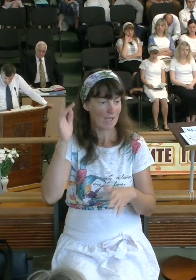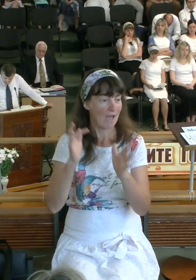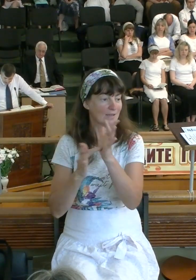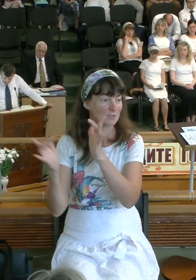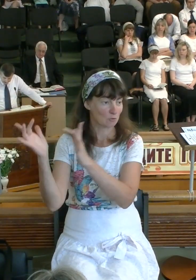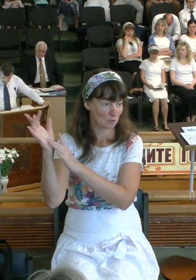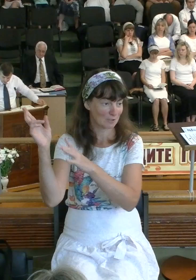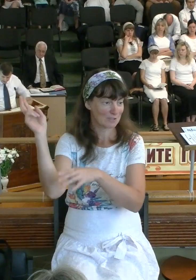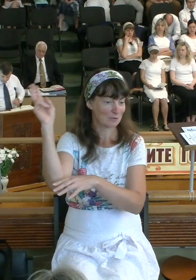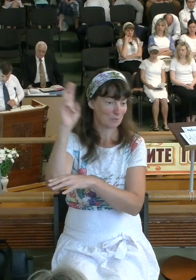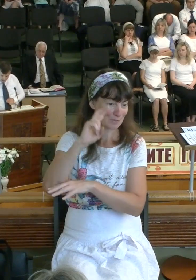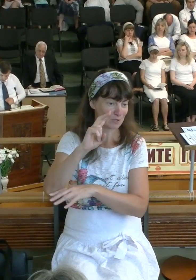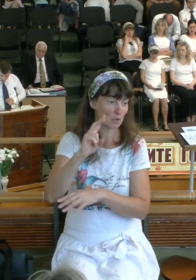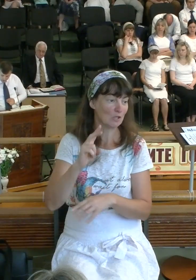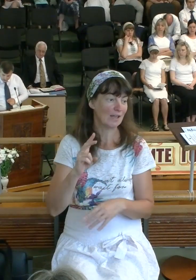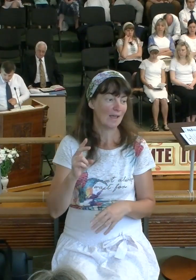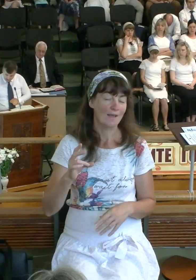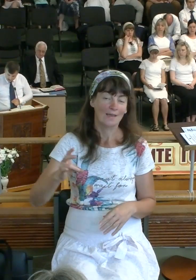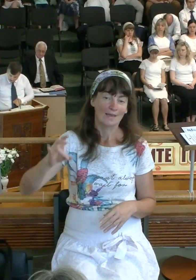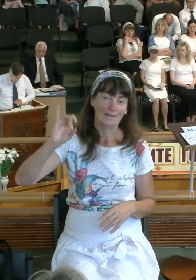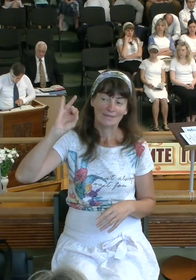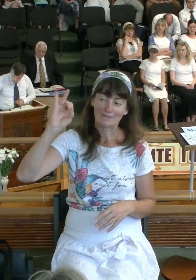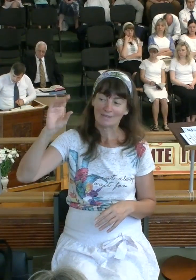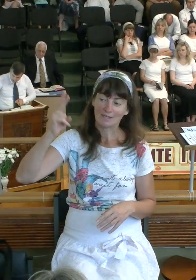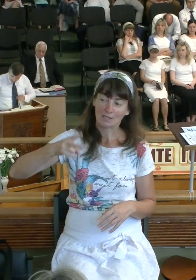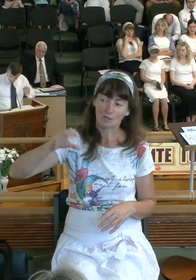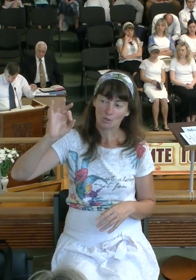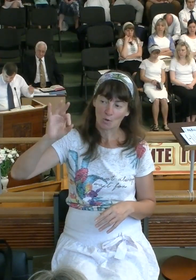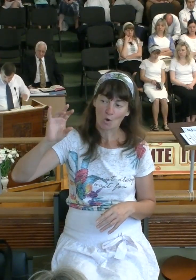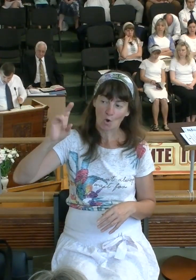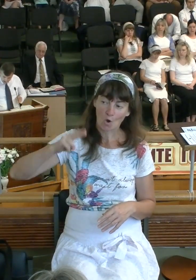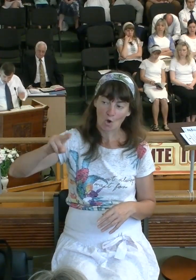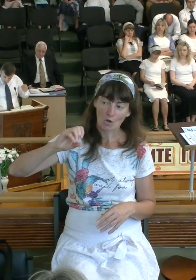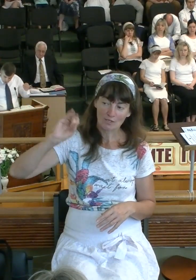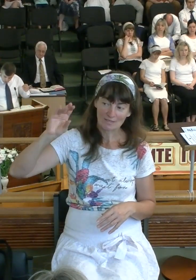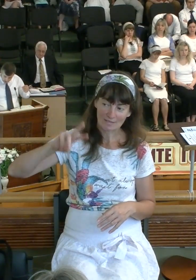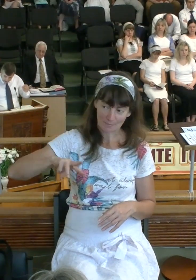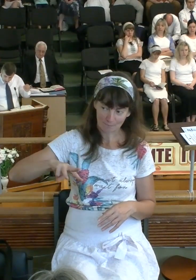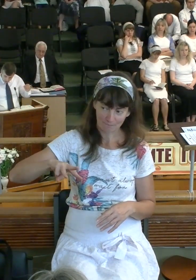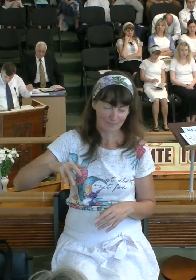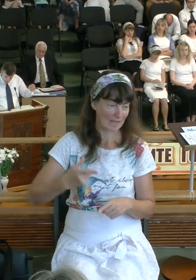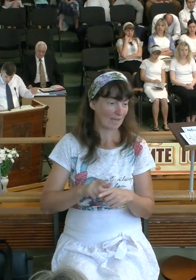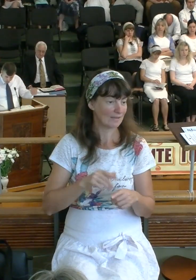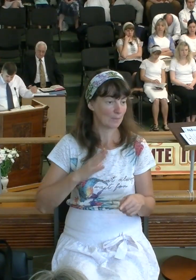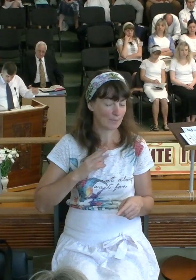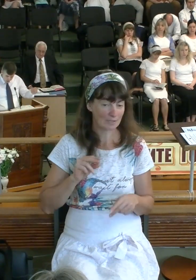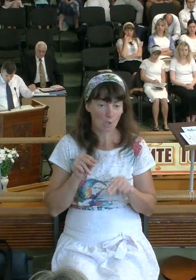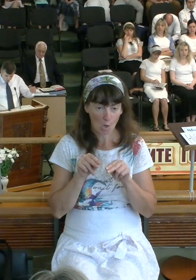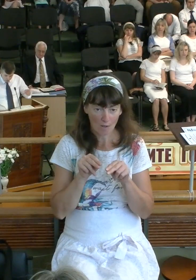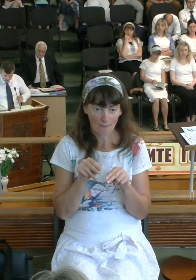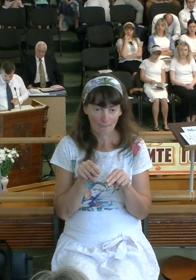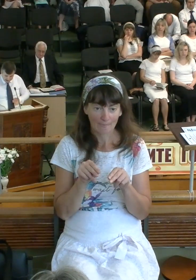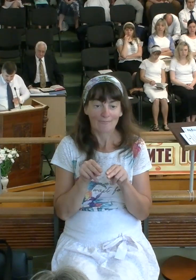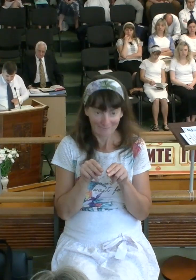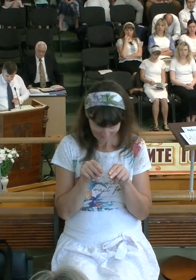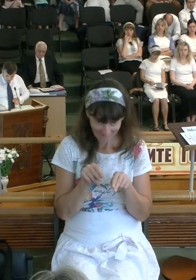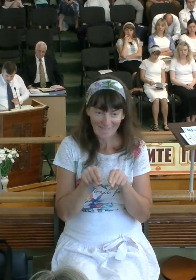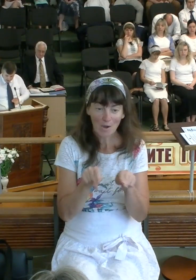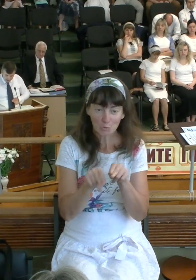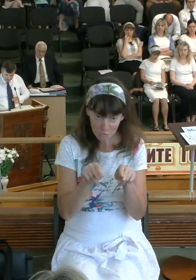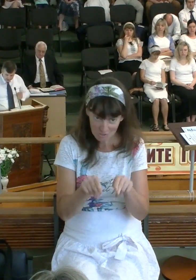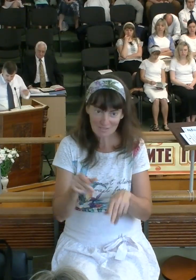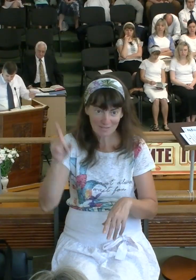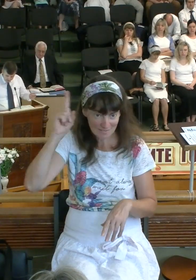Евангелии от Иоанна, 3 глава, 2 и 3 стих. Этот учитель Израиля пришел, говорит, он пришел к Иисусу ночью и сказал